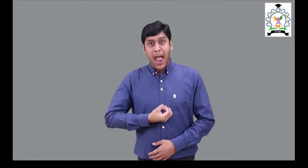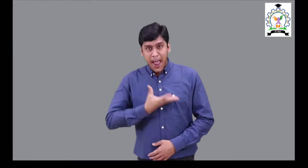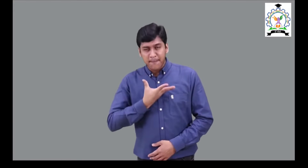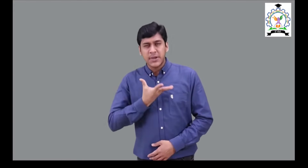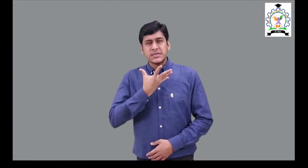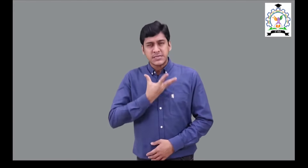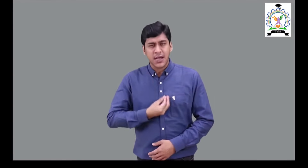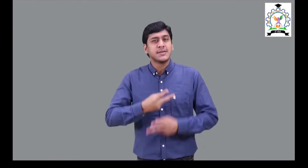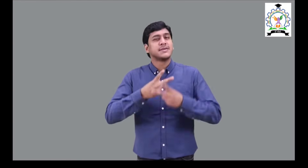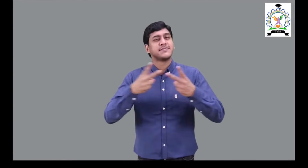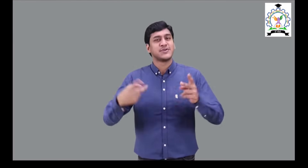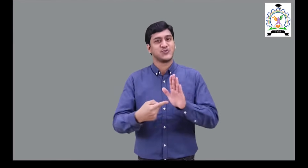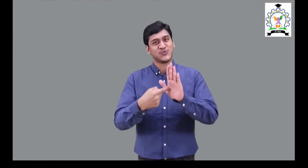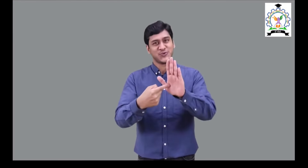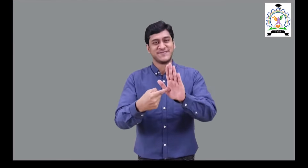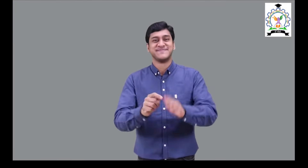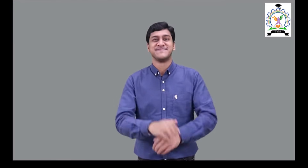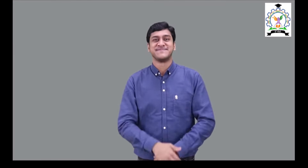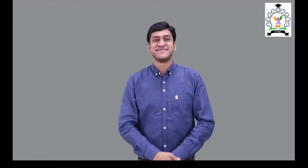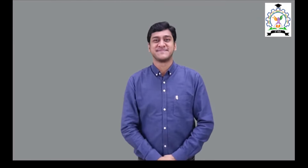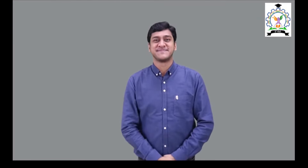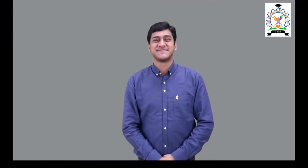एवं संवेदनाएं व्यक्त करना।